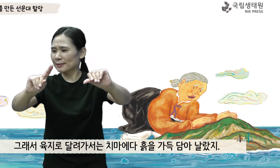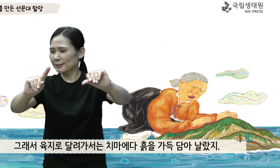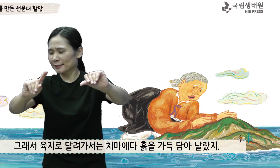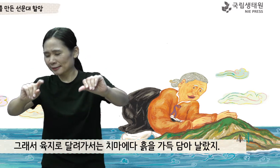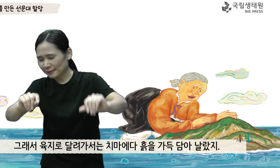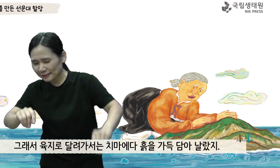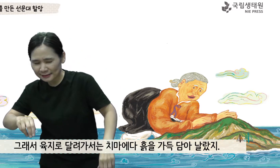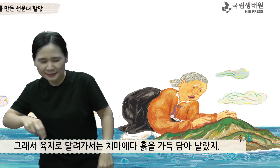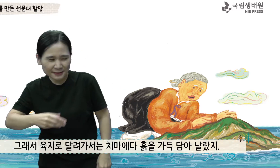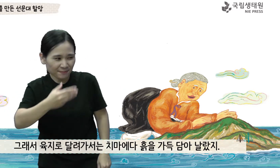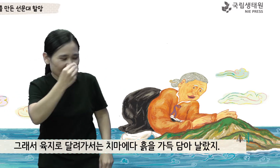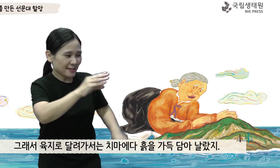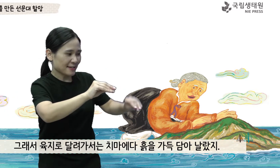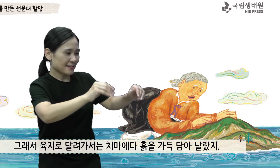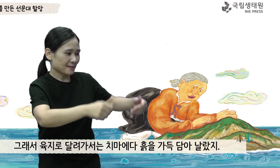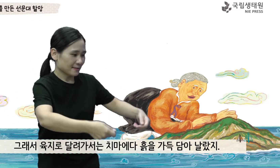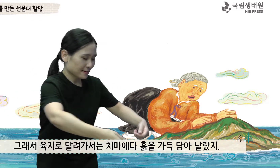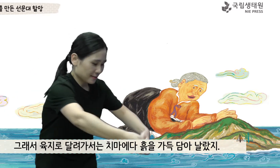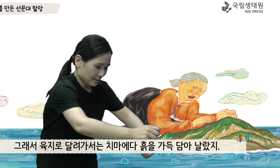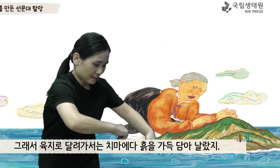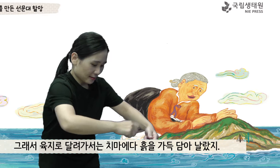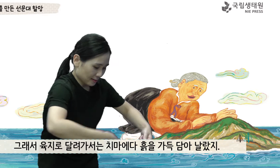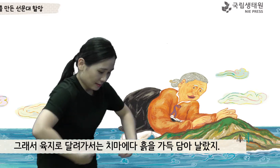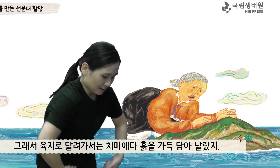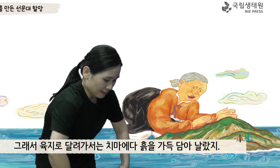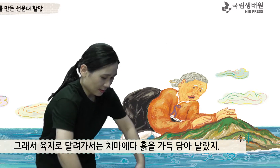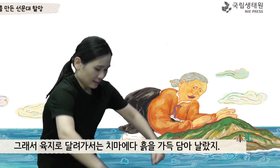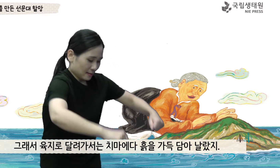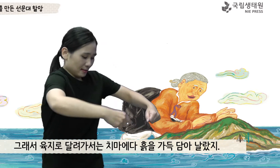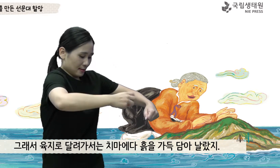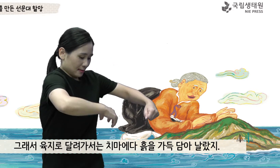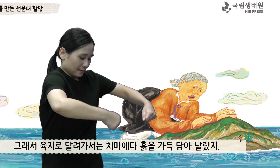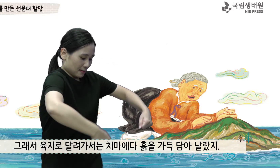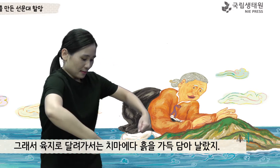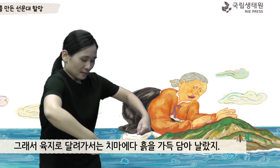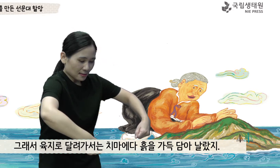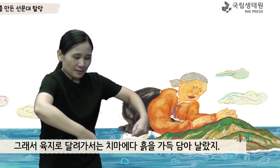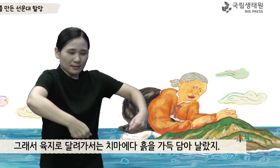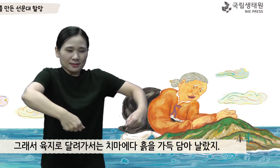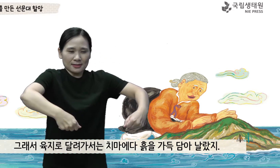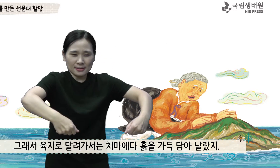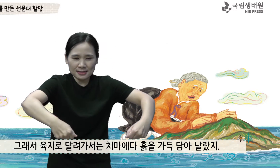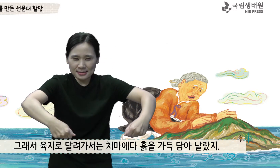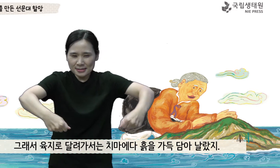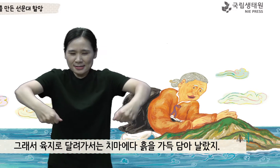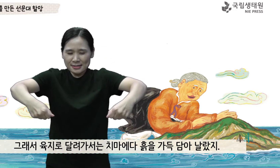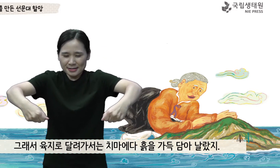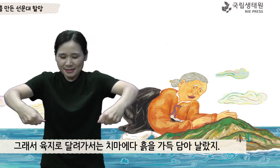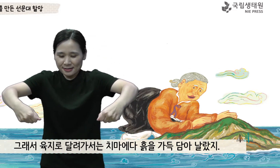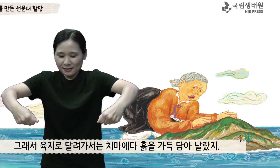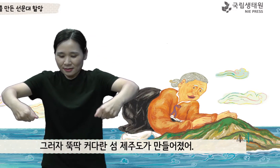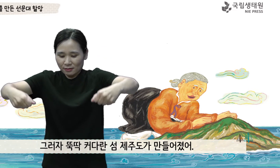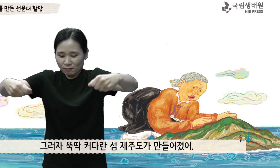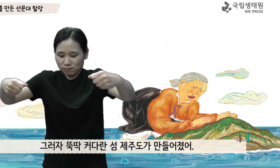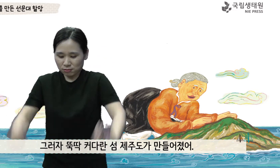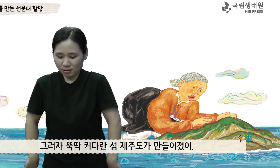그래서 육지로 달려가서는 치마에다 흙을 가득 담아 날랐지.